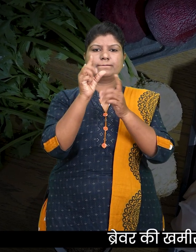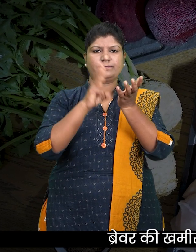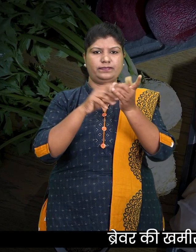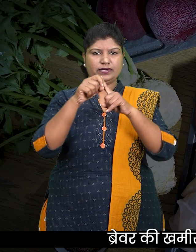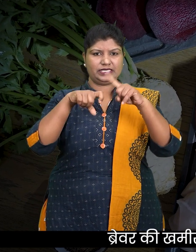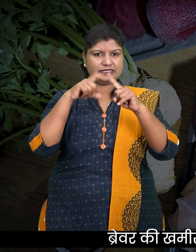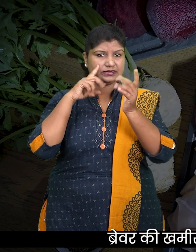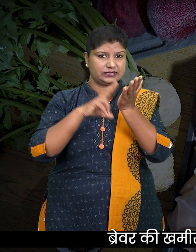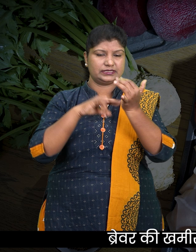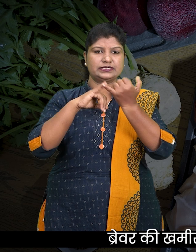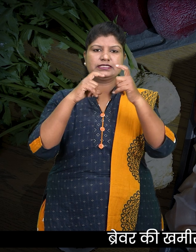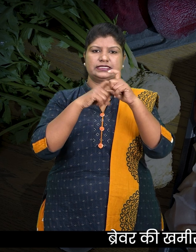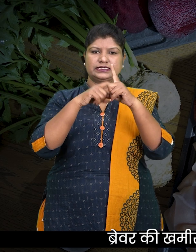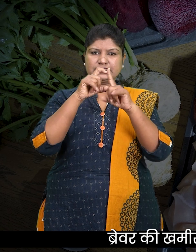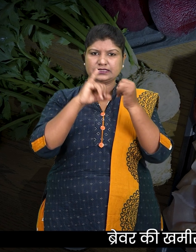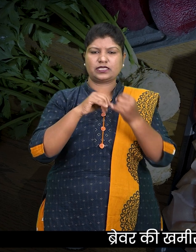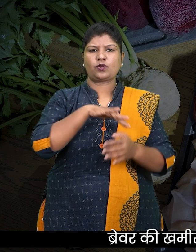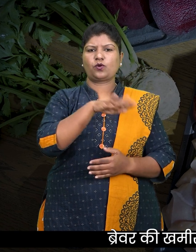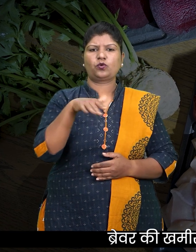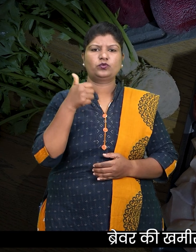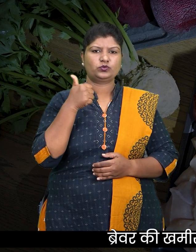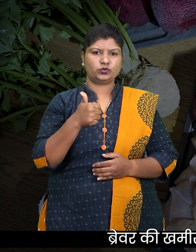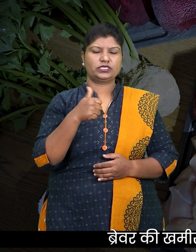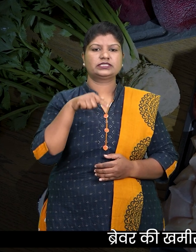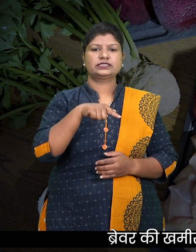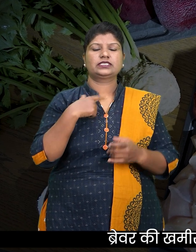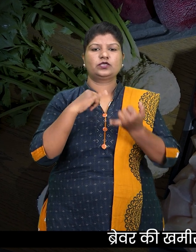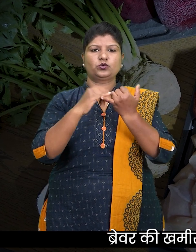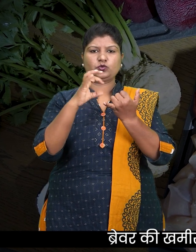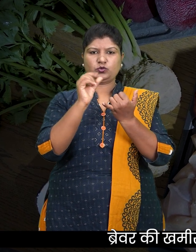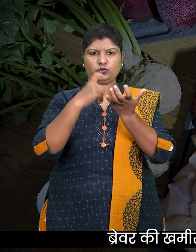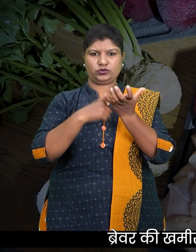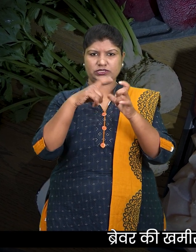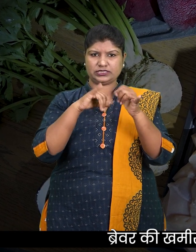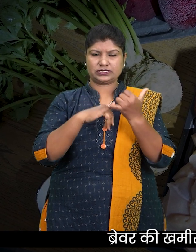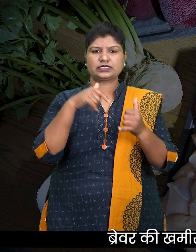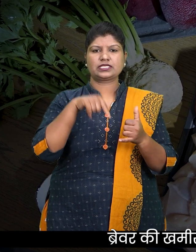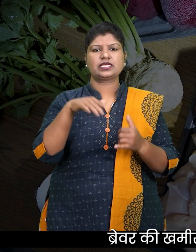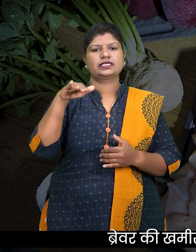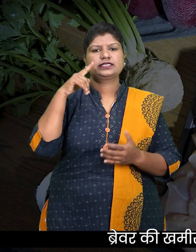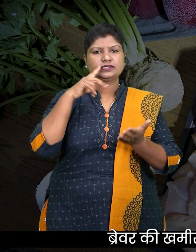ब्रेवर की खमीर और कद्दू के बीज जस्ता के कुछ अच्छे स्रोत हैं।